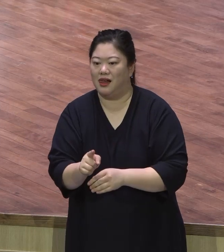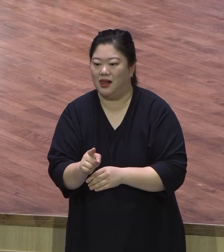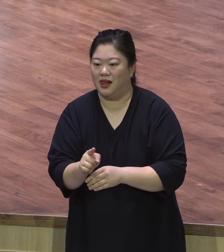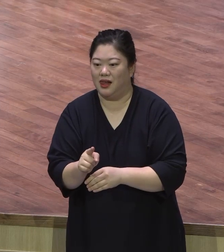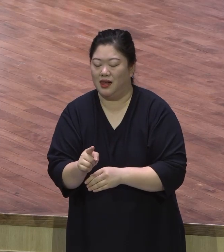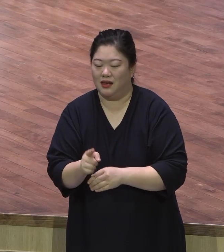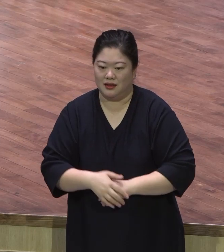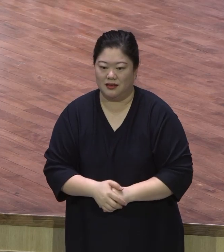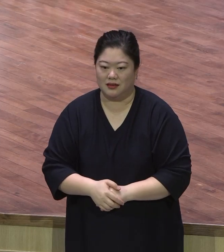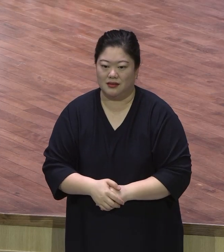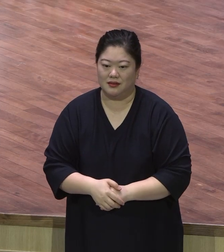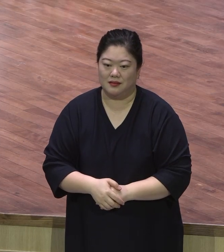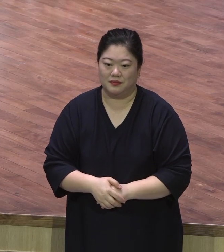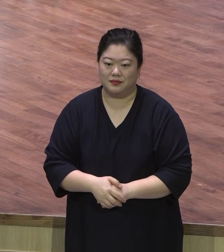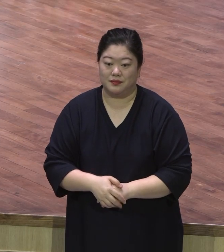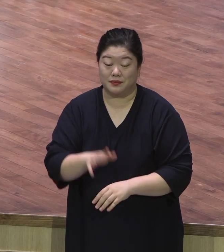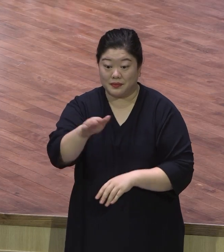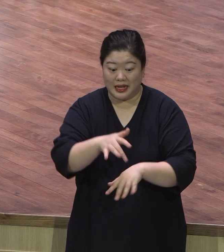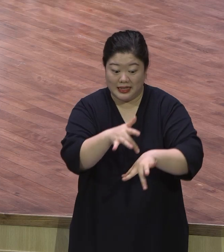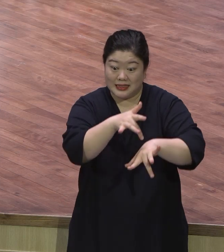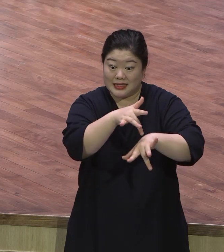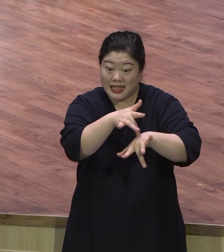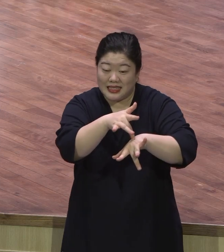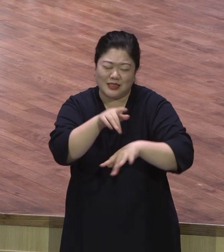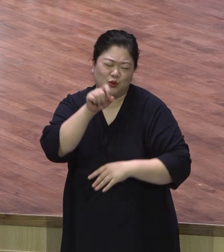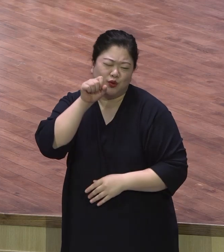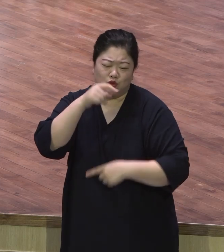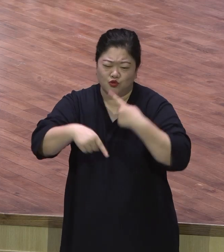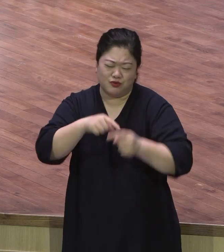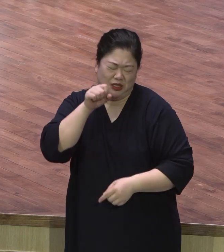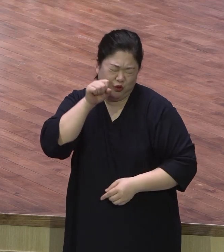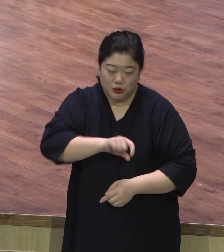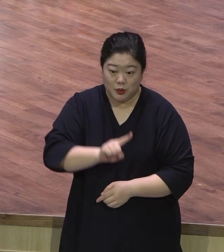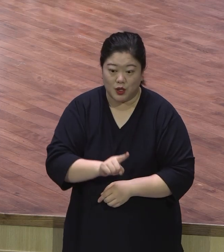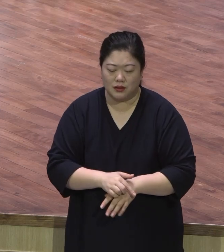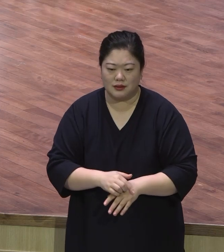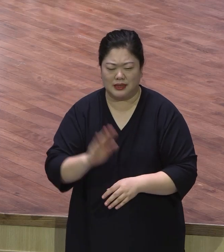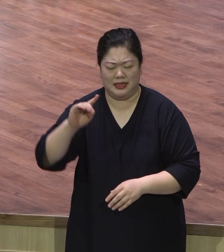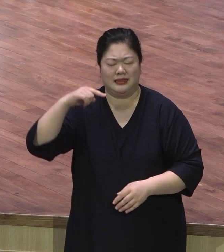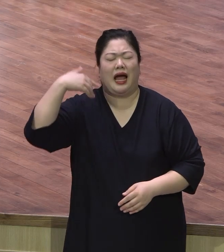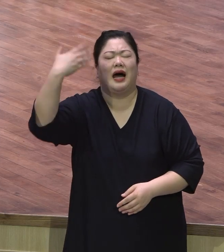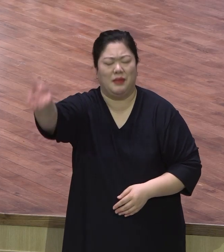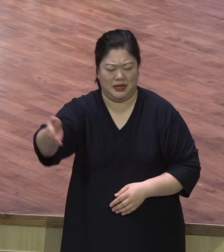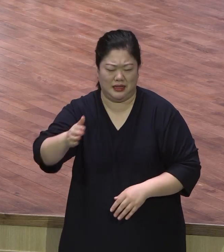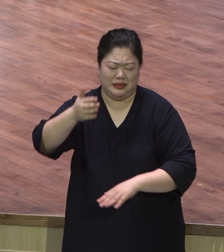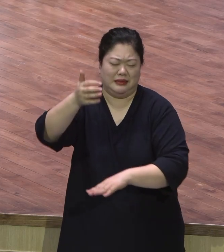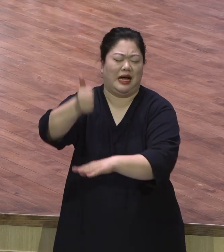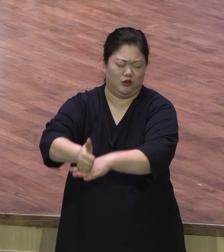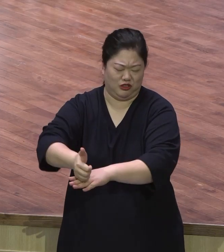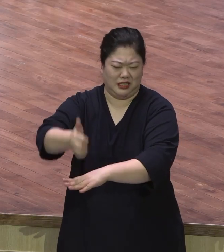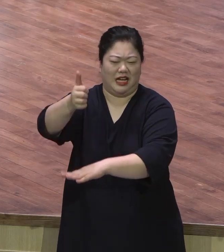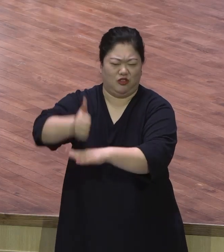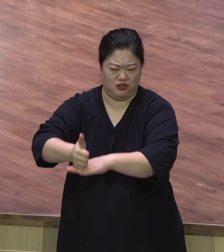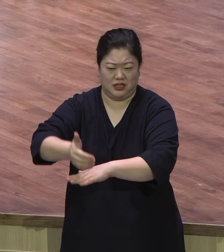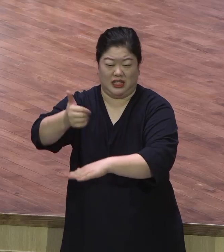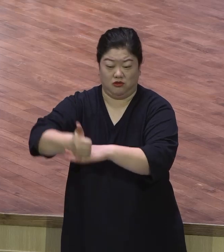사단은 다음에. 다음에. 생각 좀 해보고 기도 해보고 의논 해보고. 다음에.